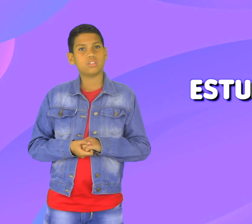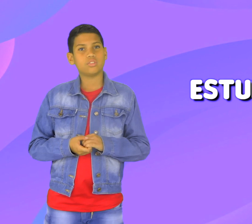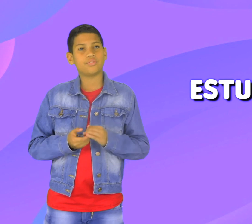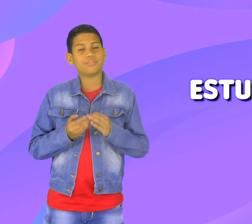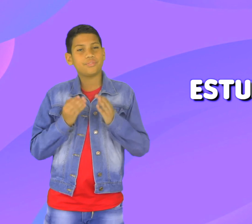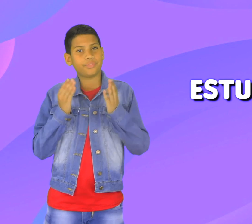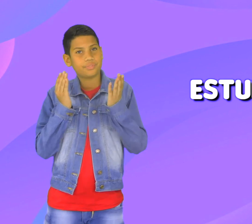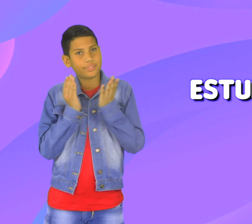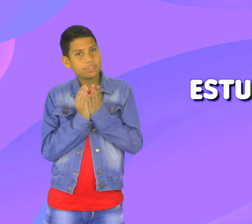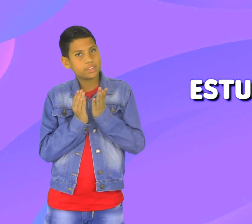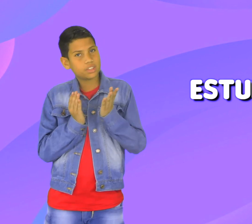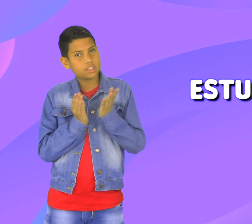Estudiar.